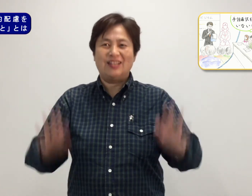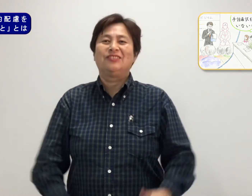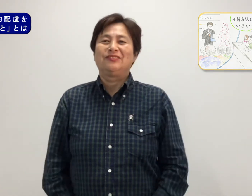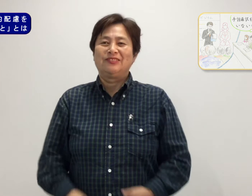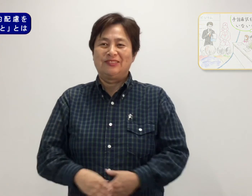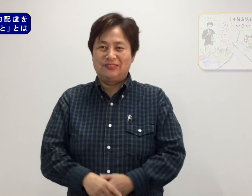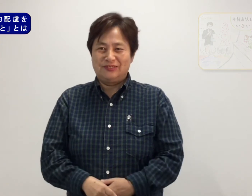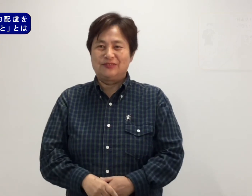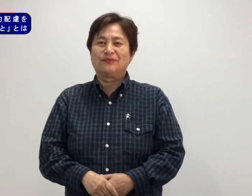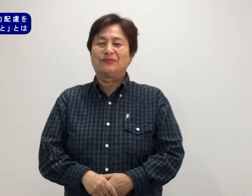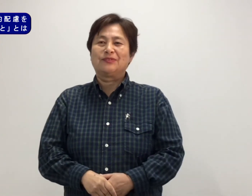なかった